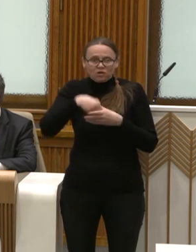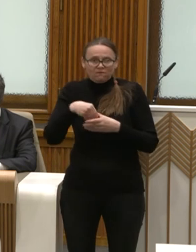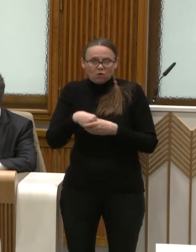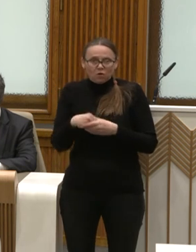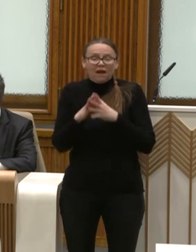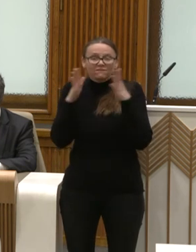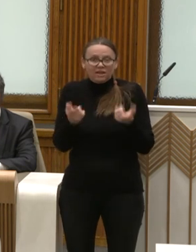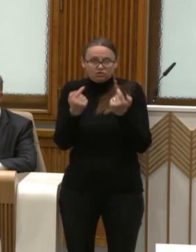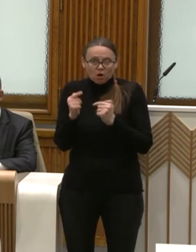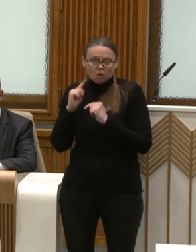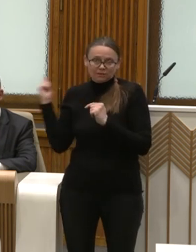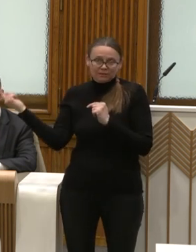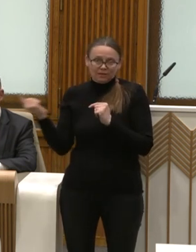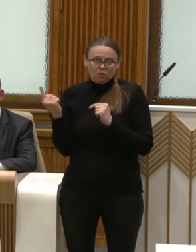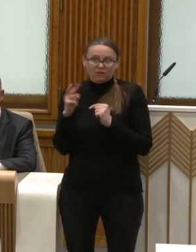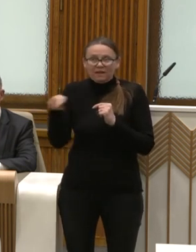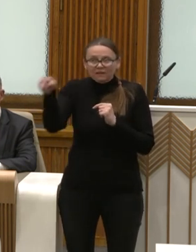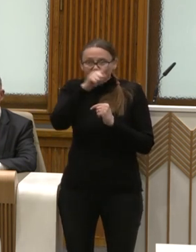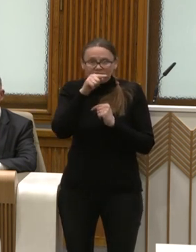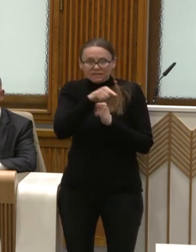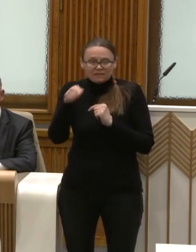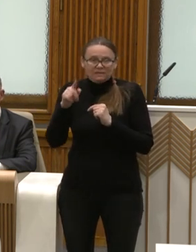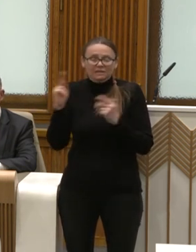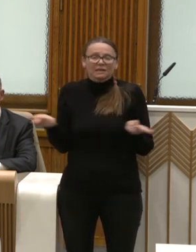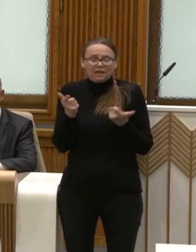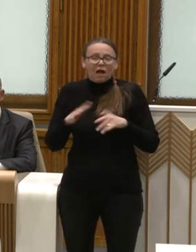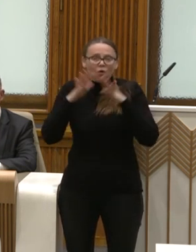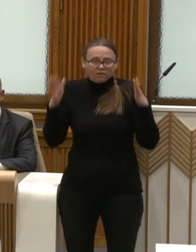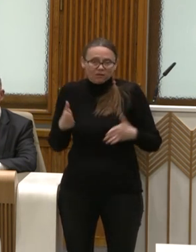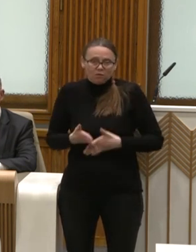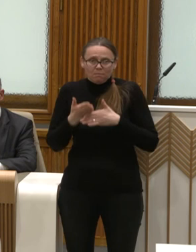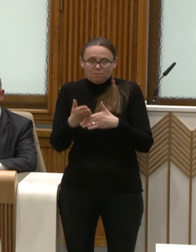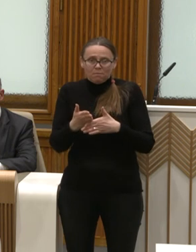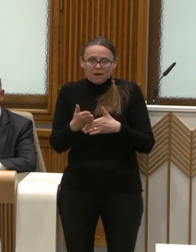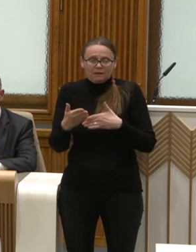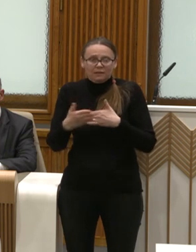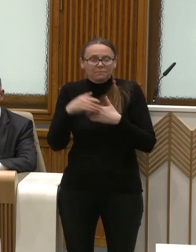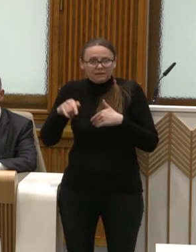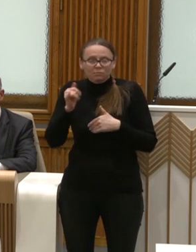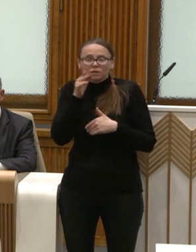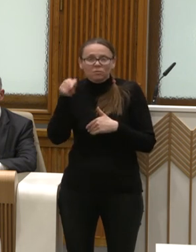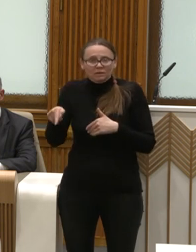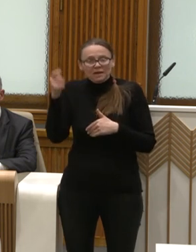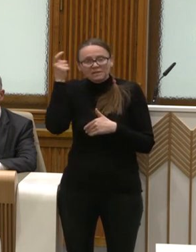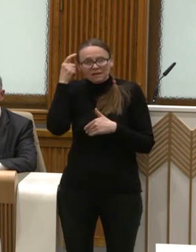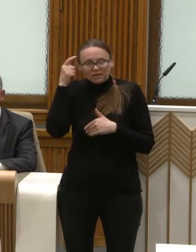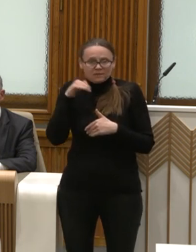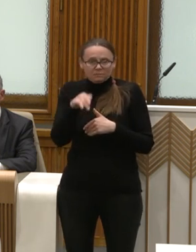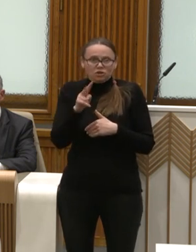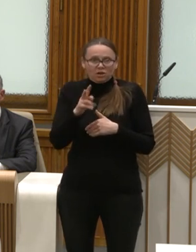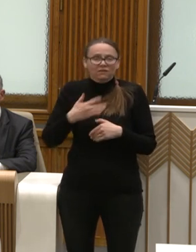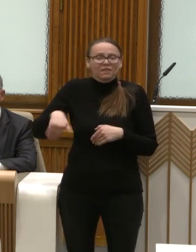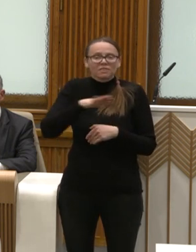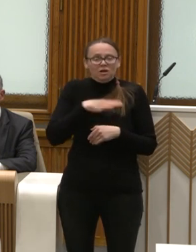pravzaprav večja od naše. Ne. Vi ste tisti, ki lahko v veliki meri pripomorete k temu, da bo ta zavest prišla v